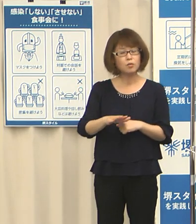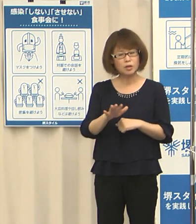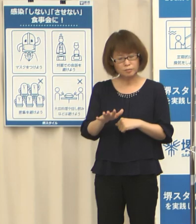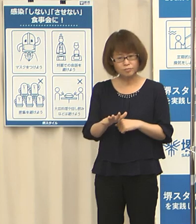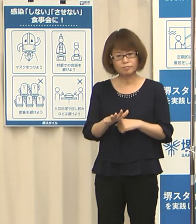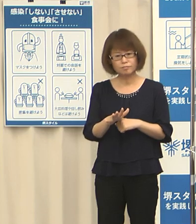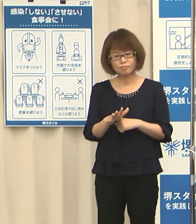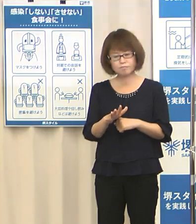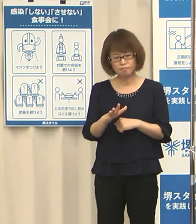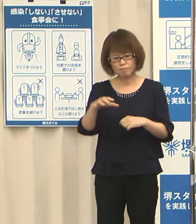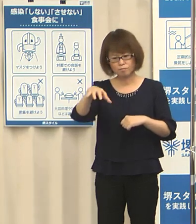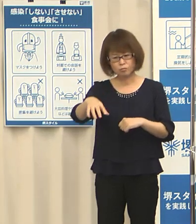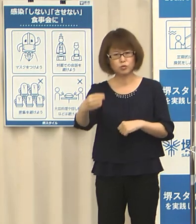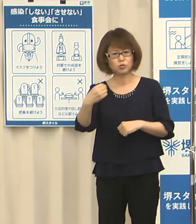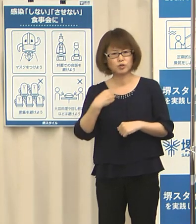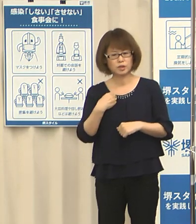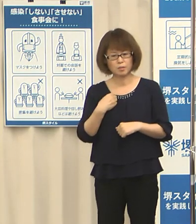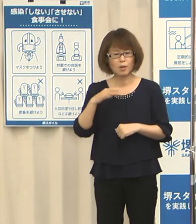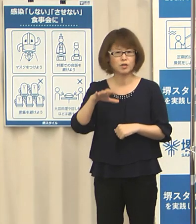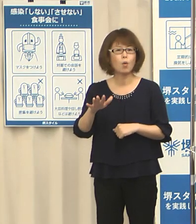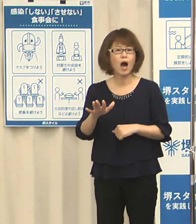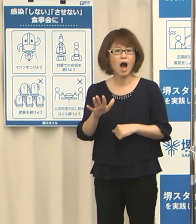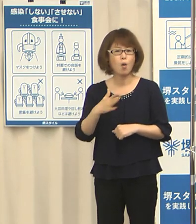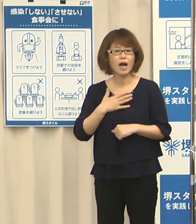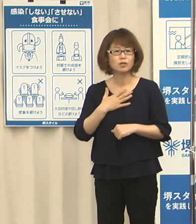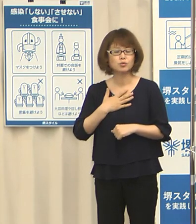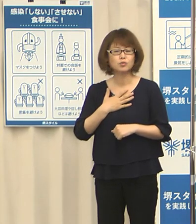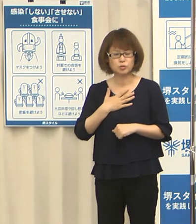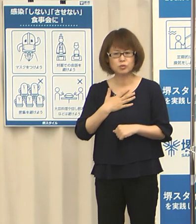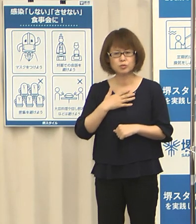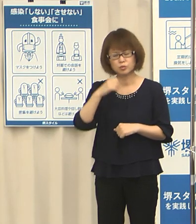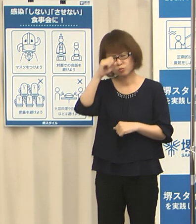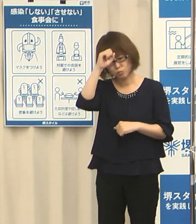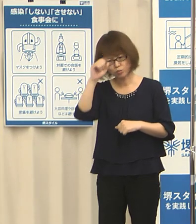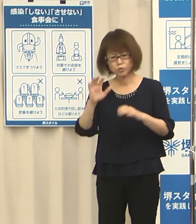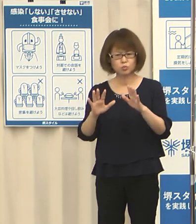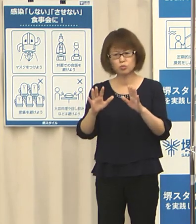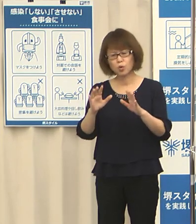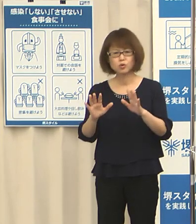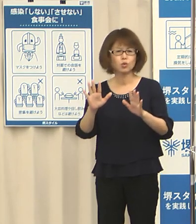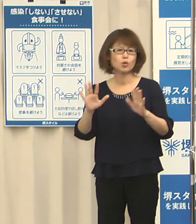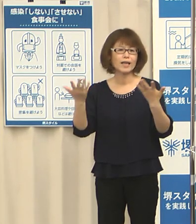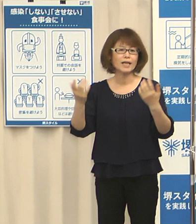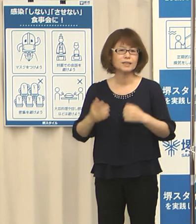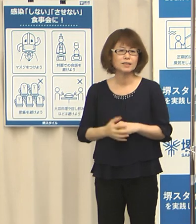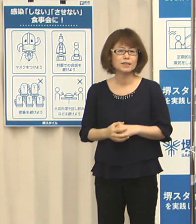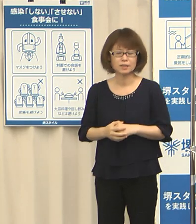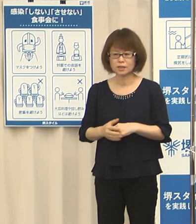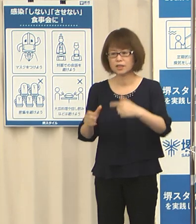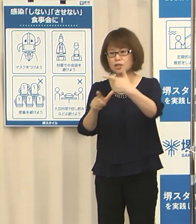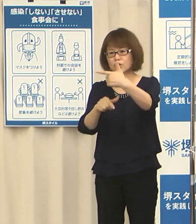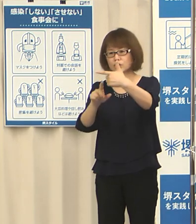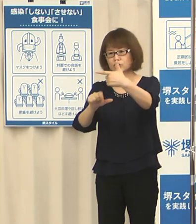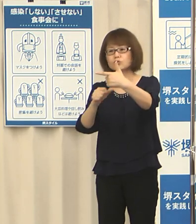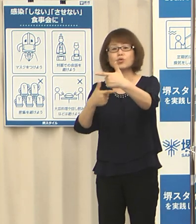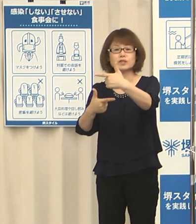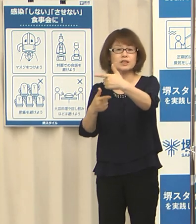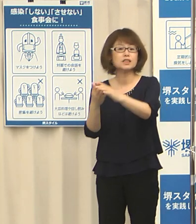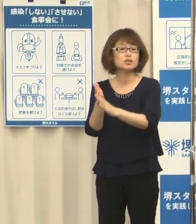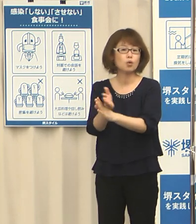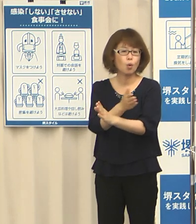判明、そして無症状軽症の方が多くなっているという状況です。6月16日以降で